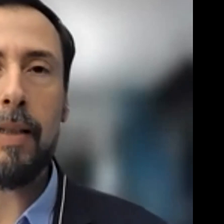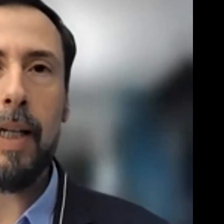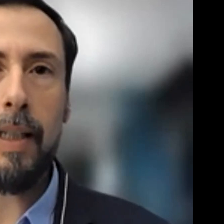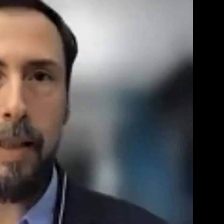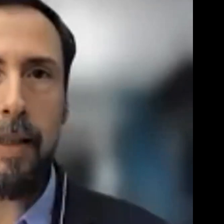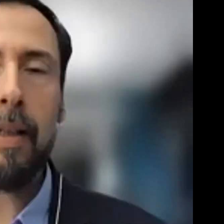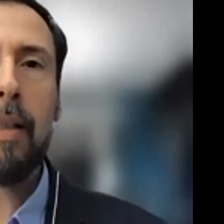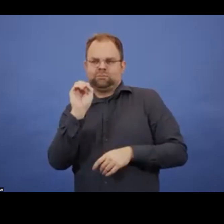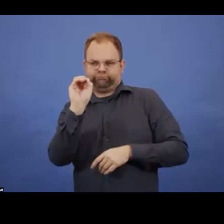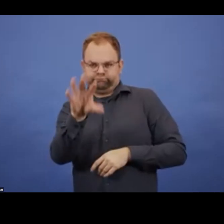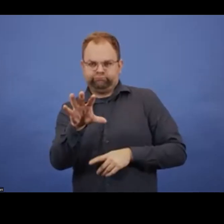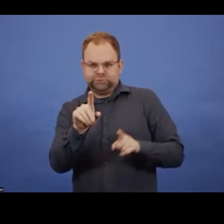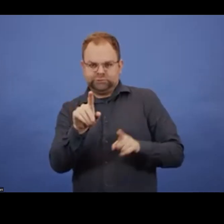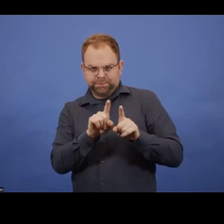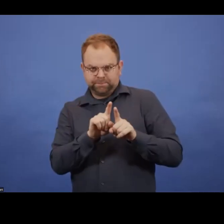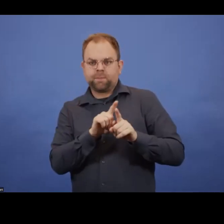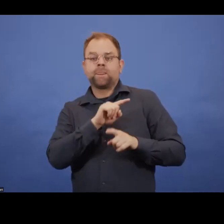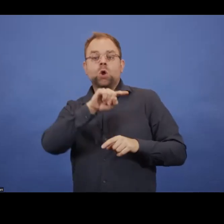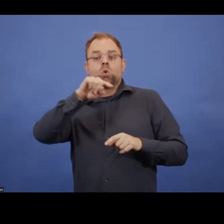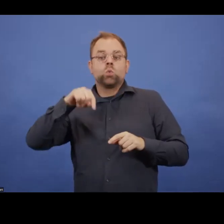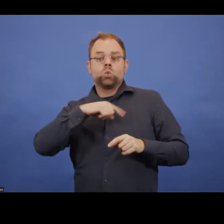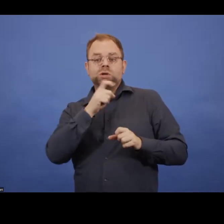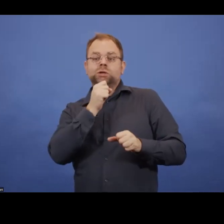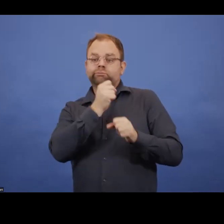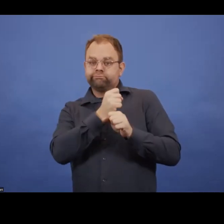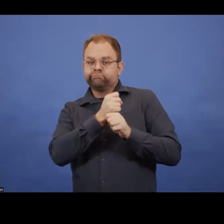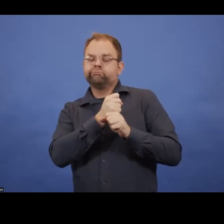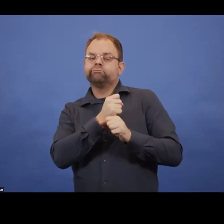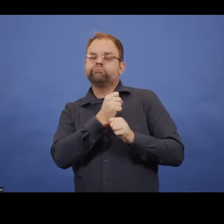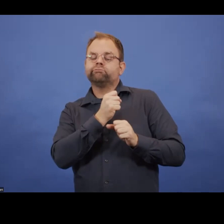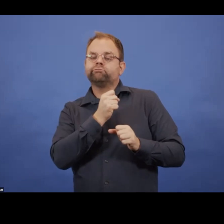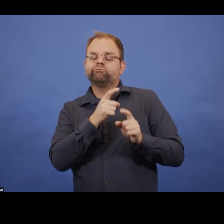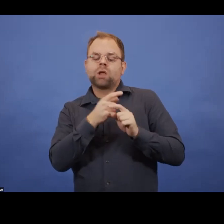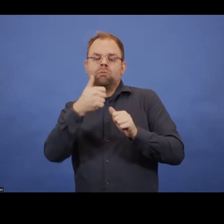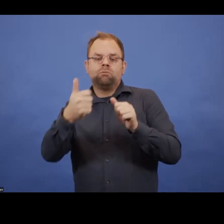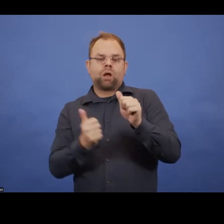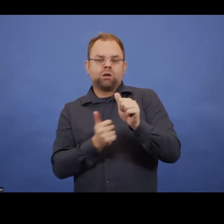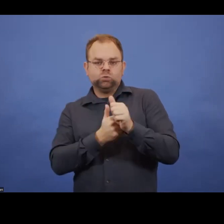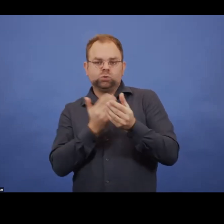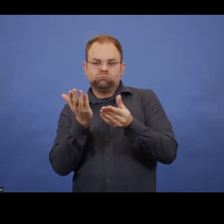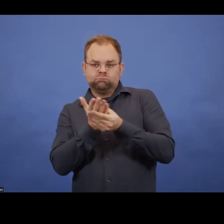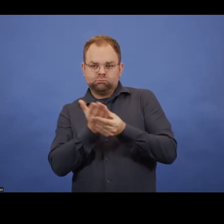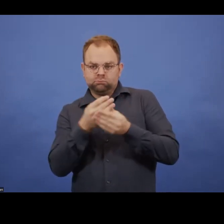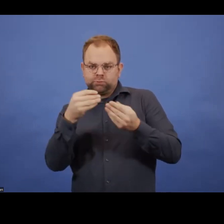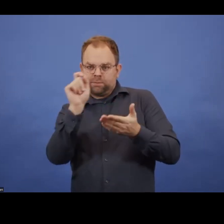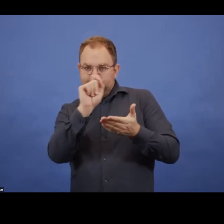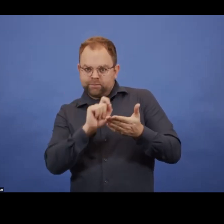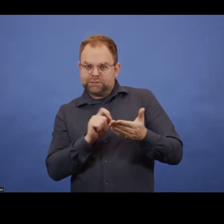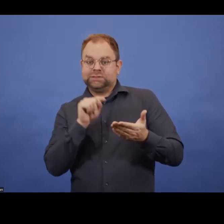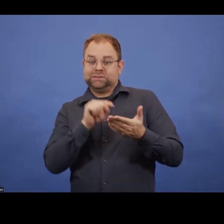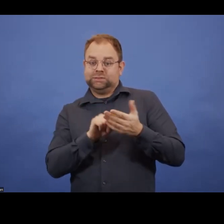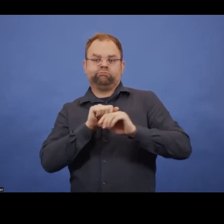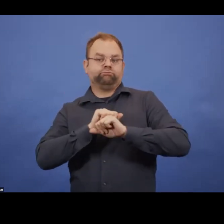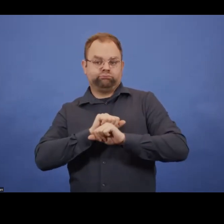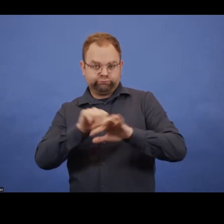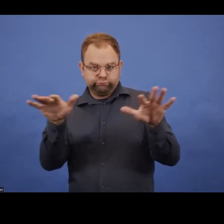y explorar este problema, que es idealmente, esas cosas requieren tiempo